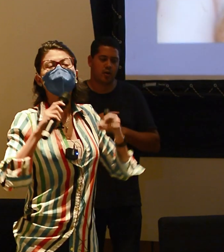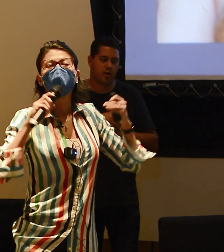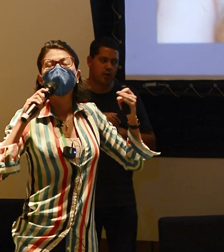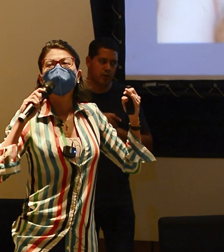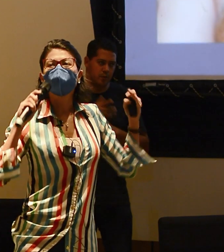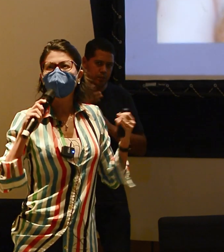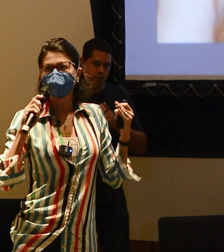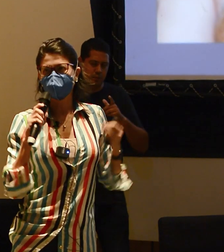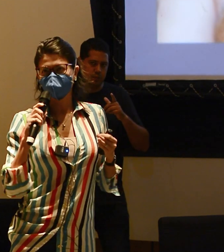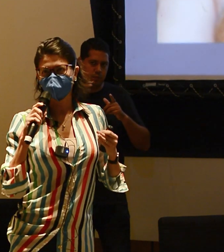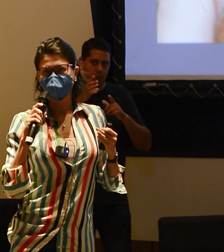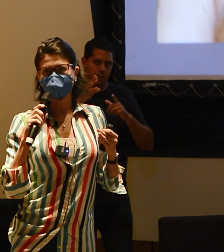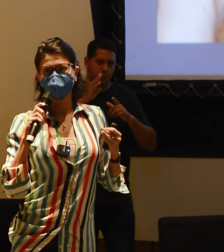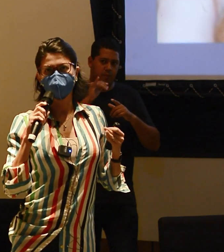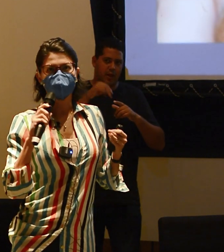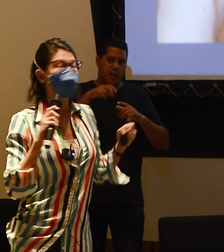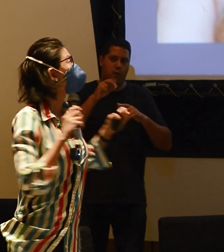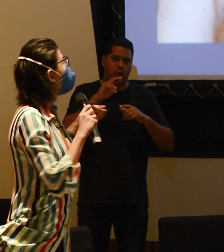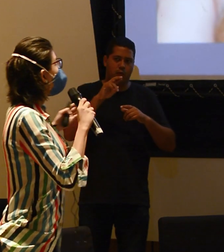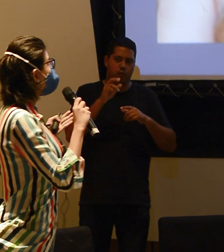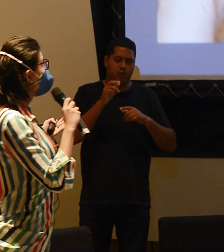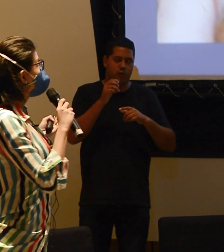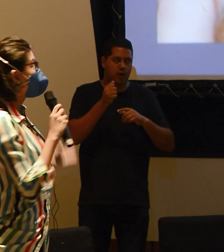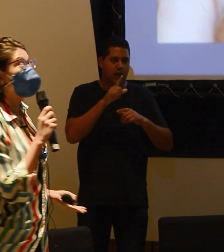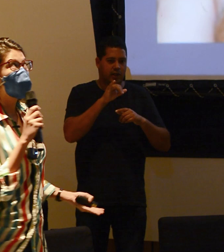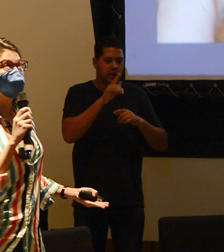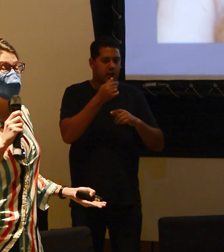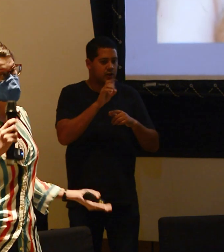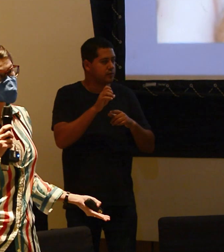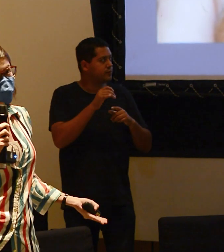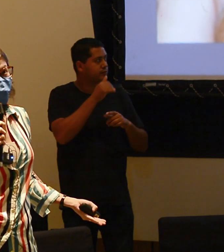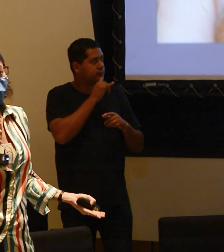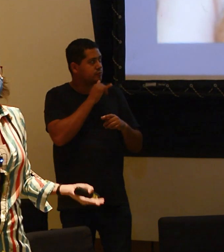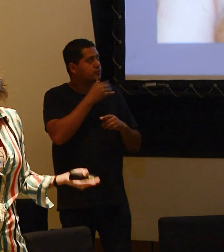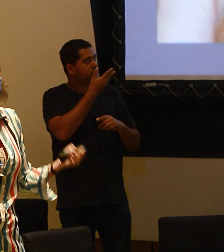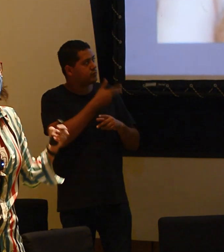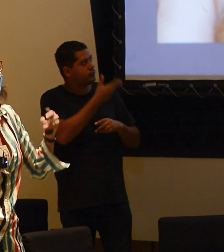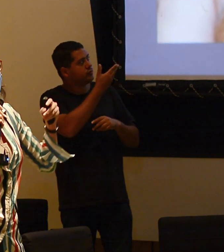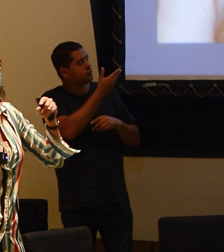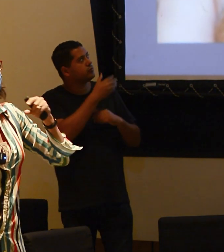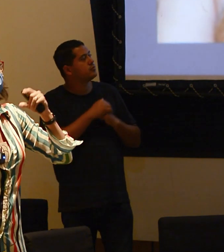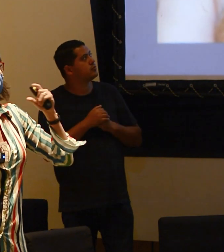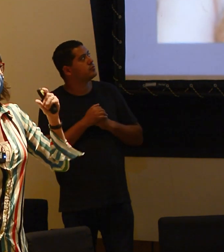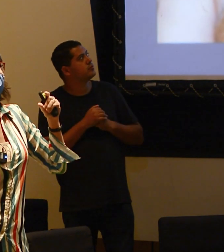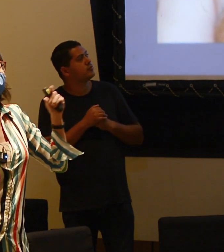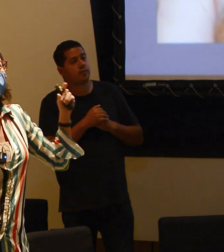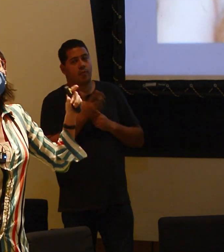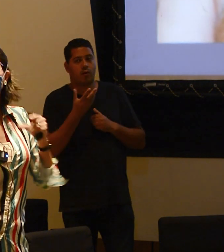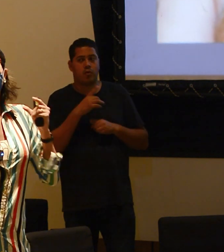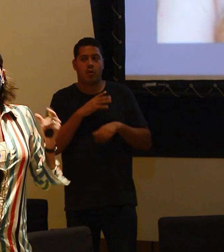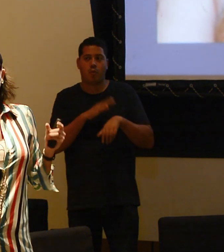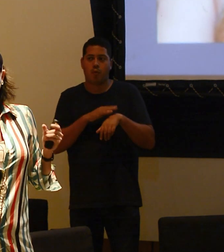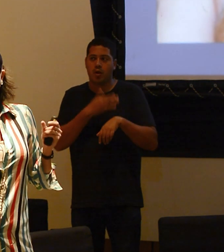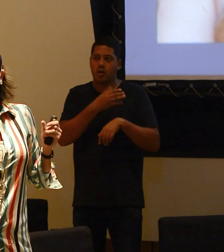cérebro tenha informação que venha das duas orelhas? Para situações como essa. Então, em situações que